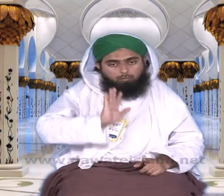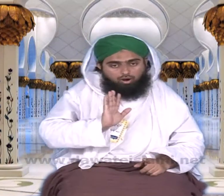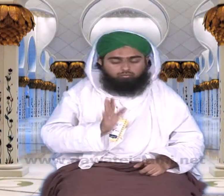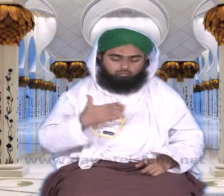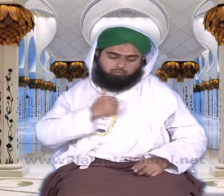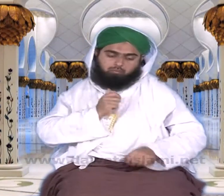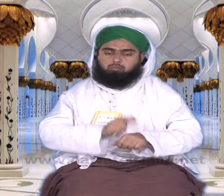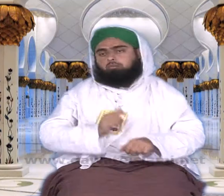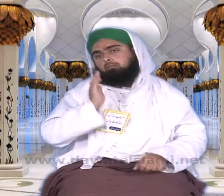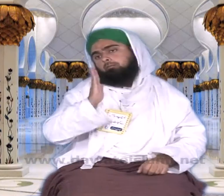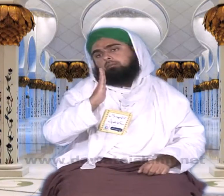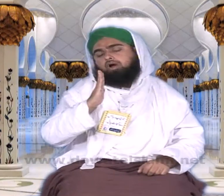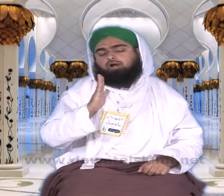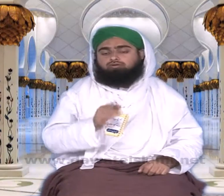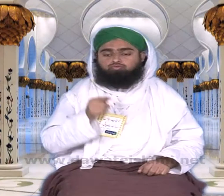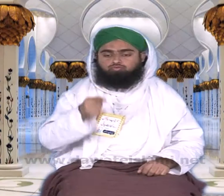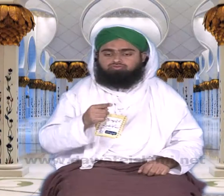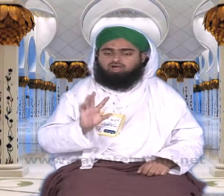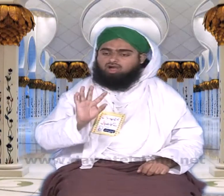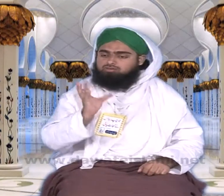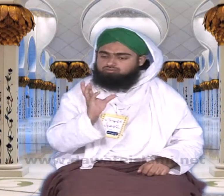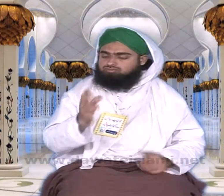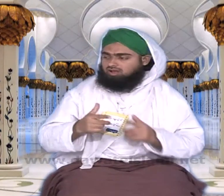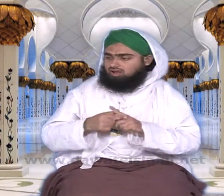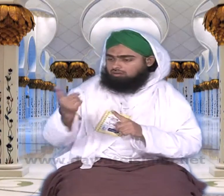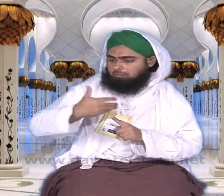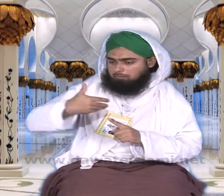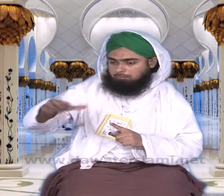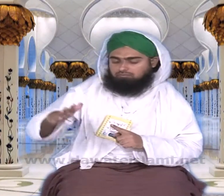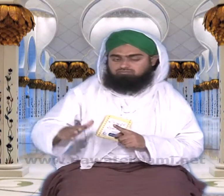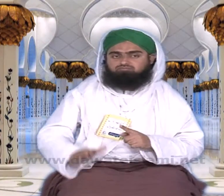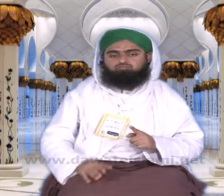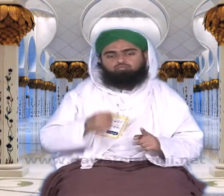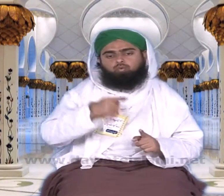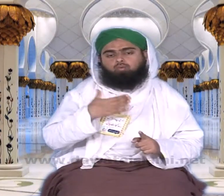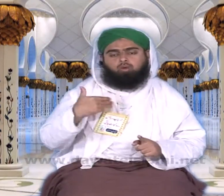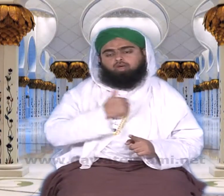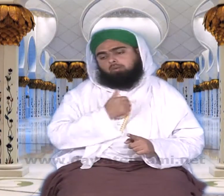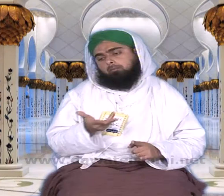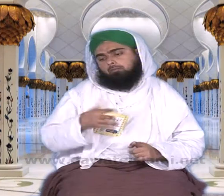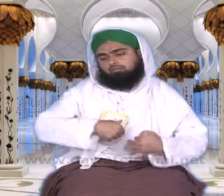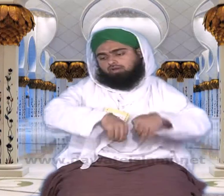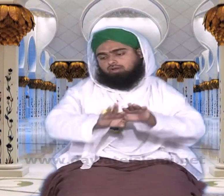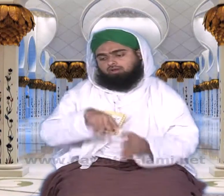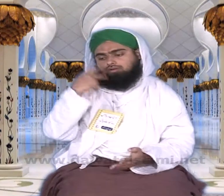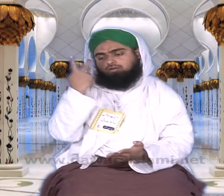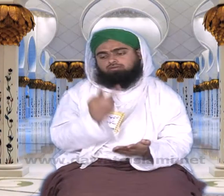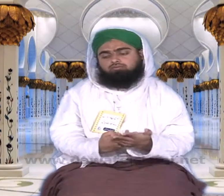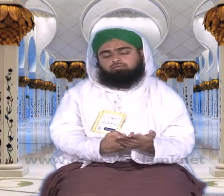ہو کہ اسے موت آئے گی اس کا ملک اس سے چھین لیا جائے گا اور موت اسے قبر میں